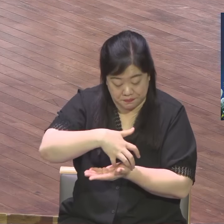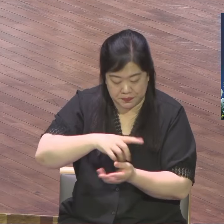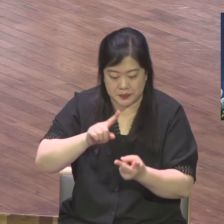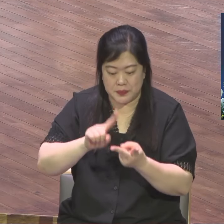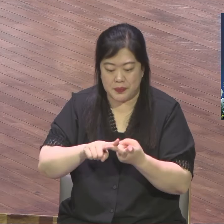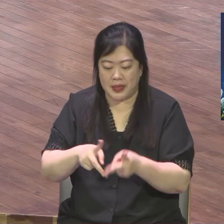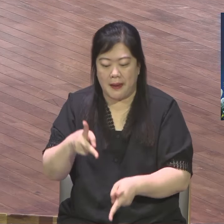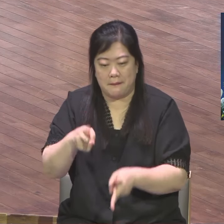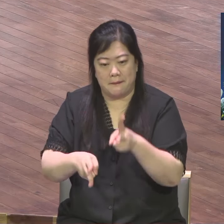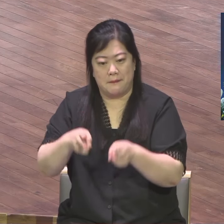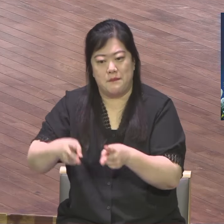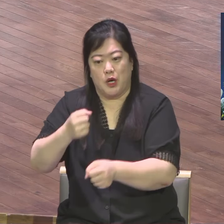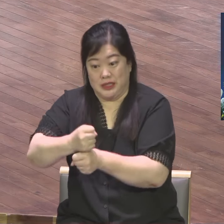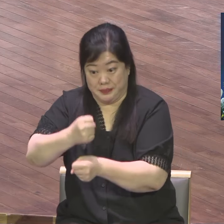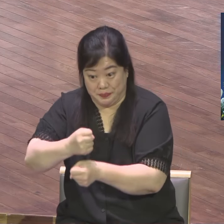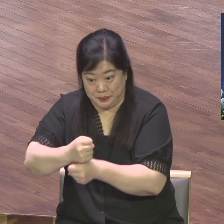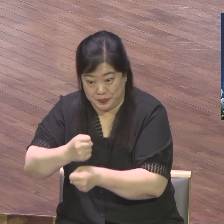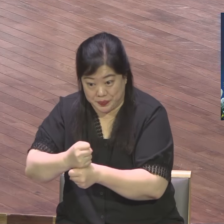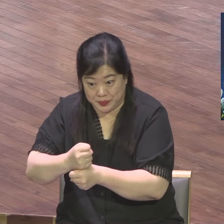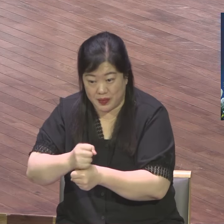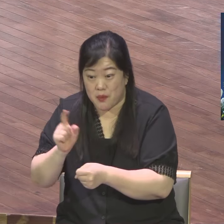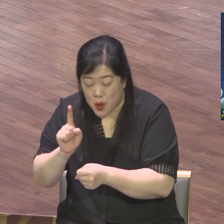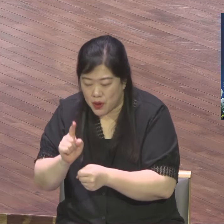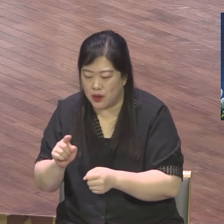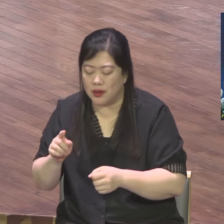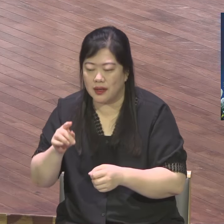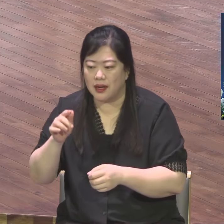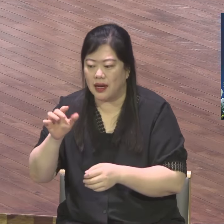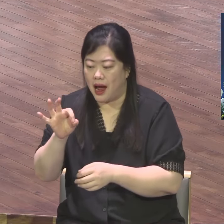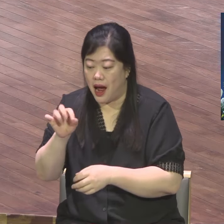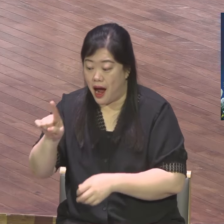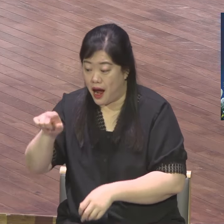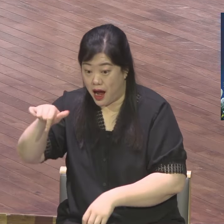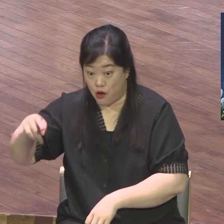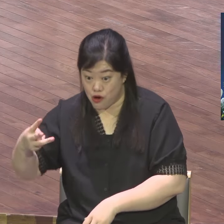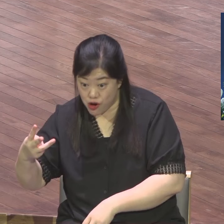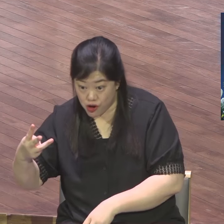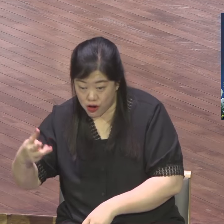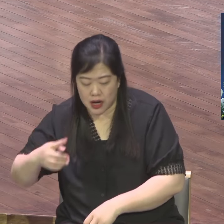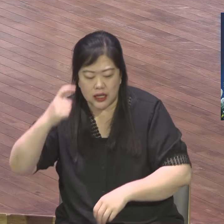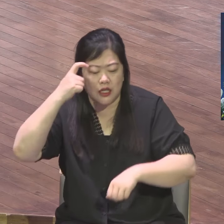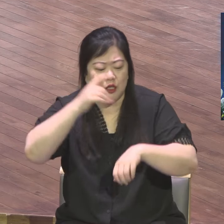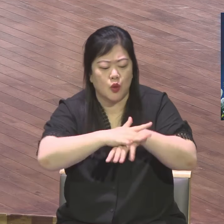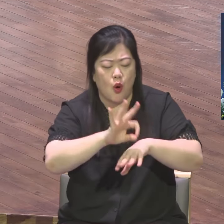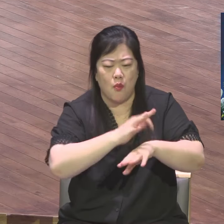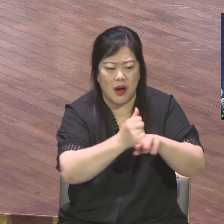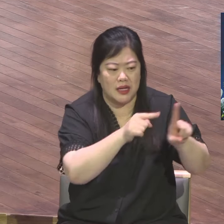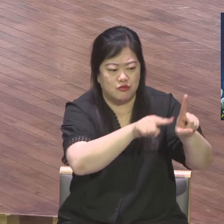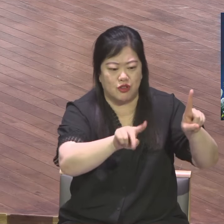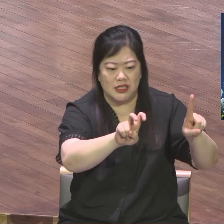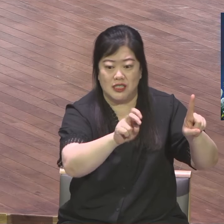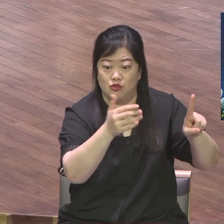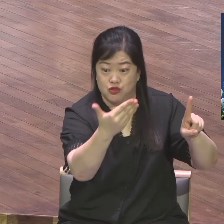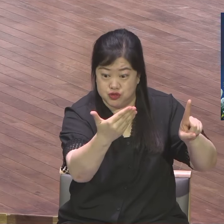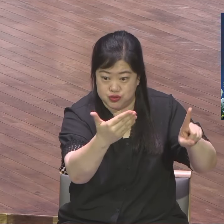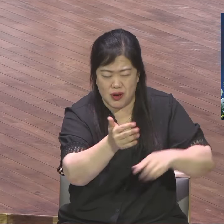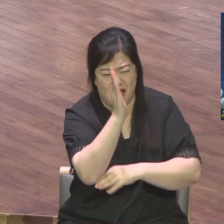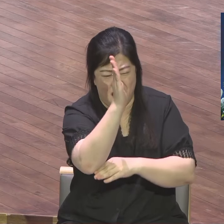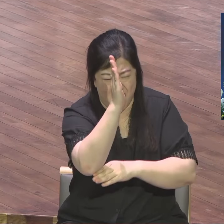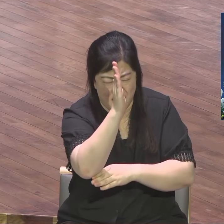아굴은 잠언들을 수집하고 정리해서 일반 사람들 앞에 가르치는 지혜자가 아니었냐